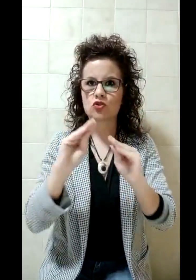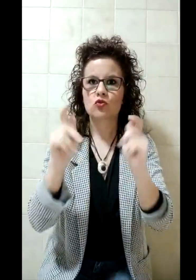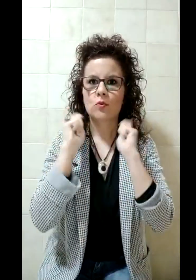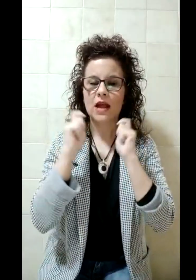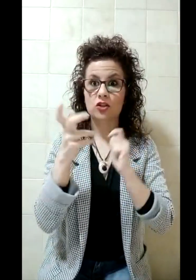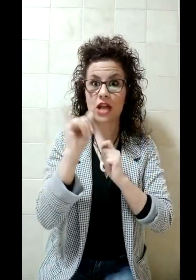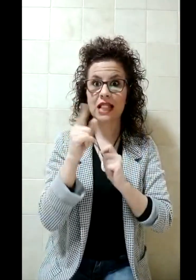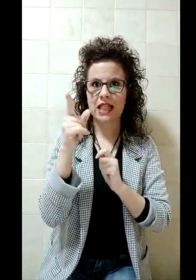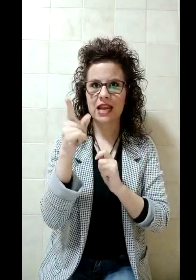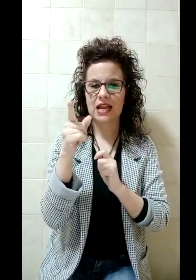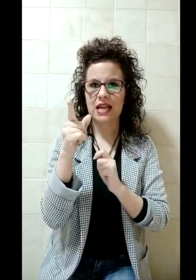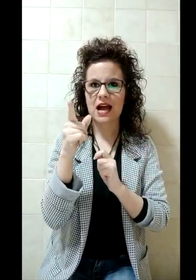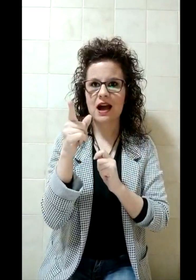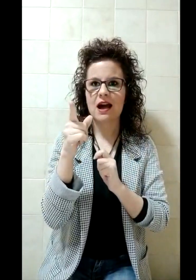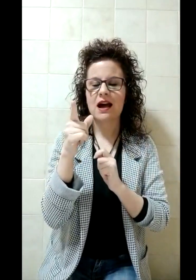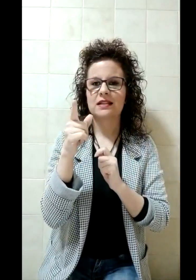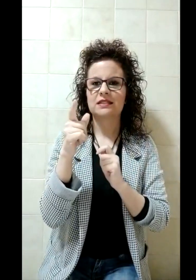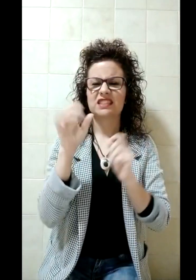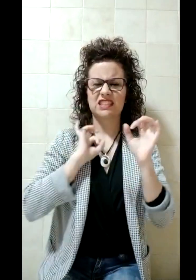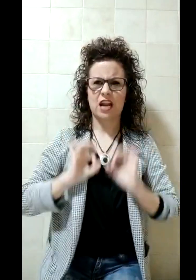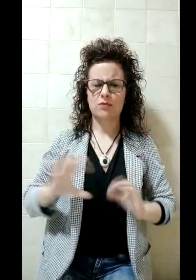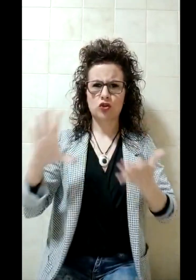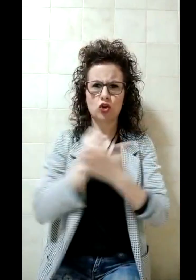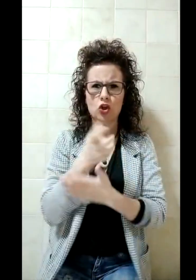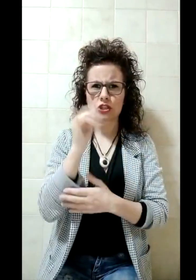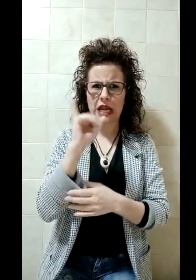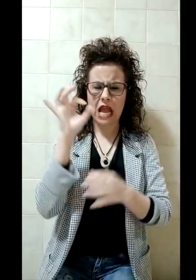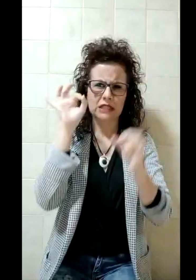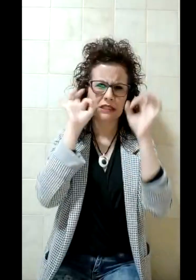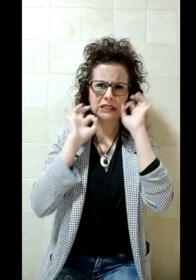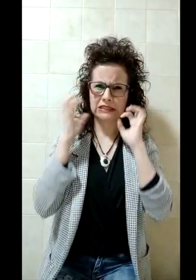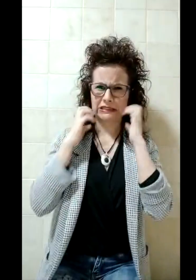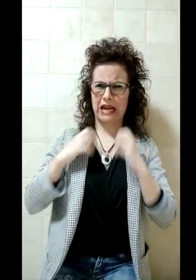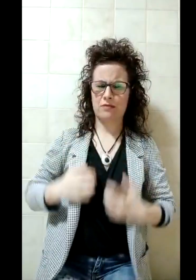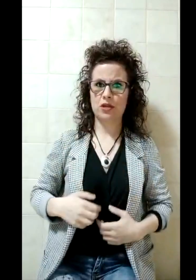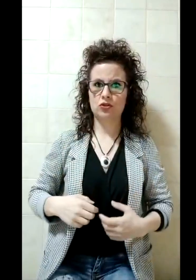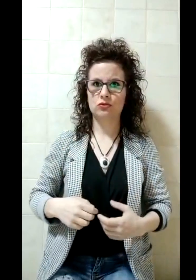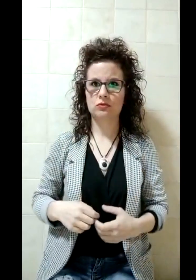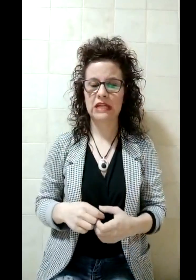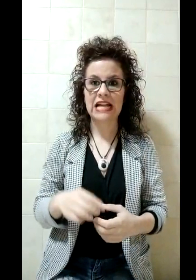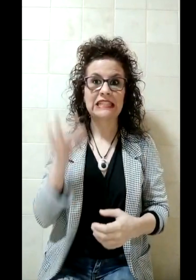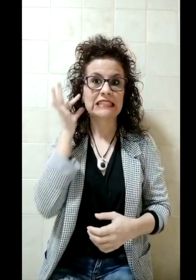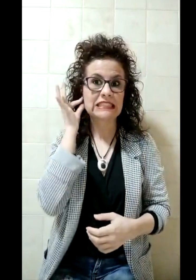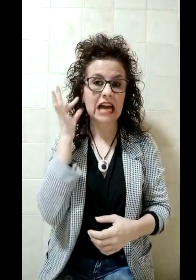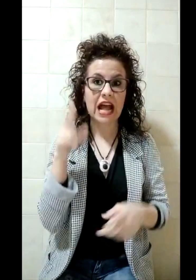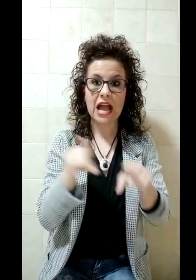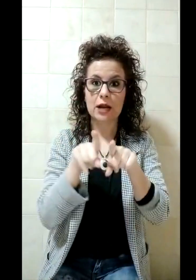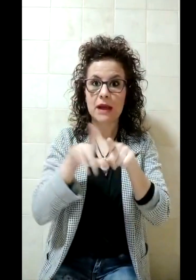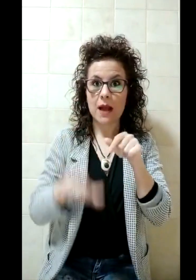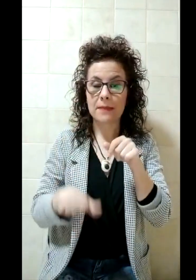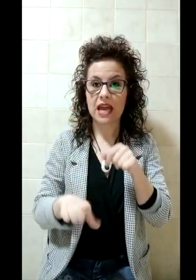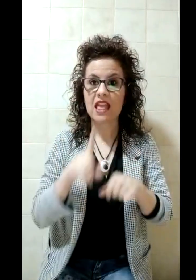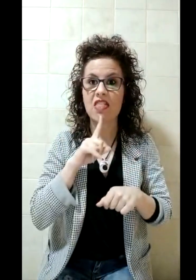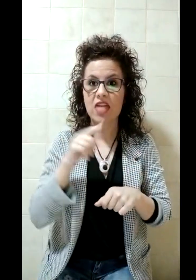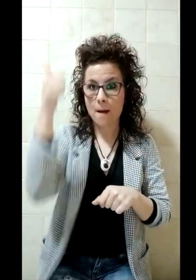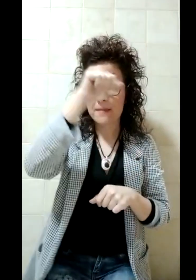sarampión. Todos tenían sarampión. «Nos estamos contagiando del sarampión», dijo Sara, la hermana